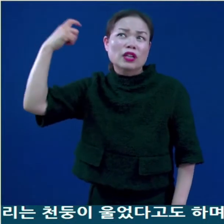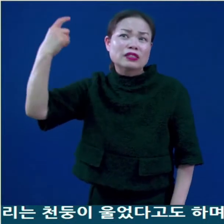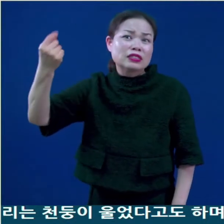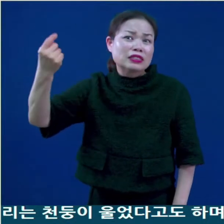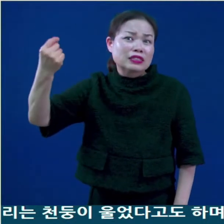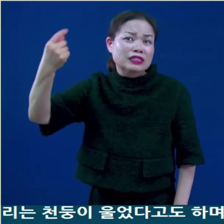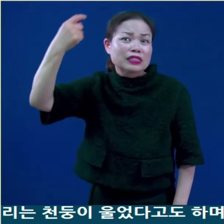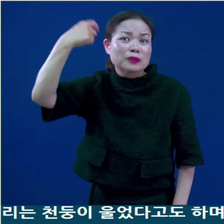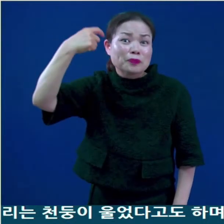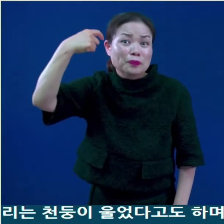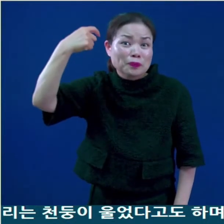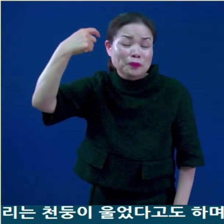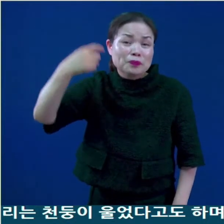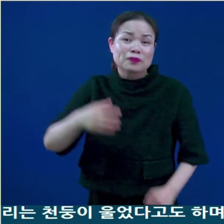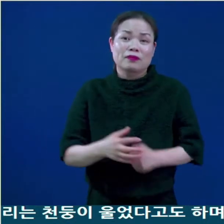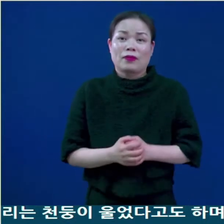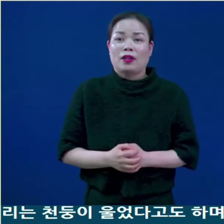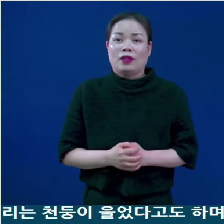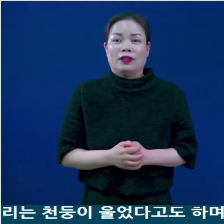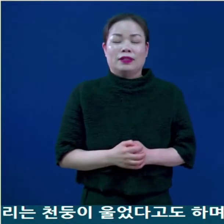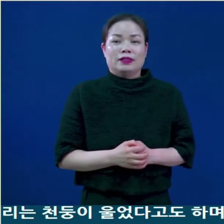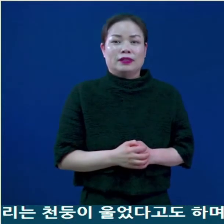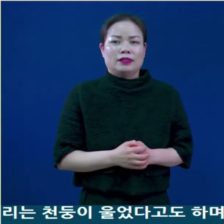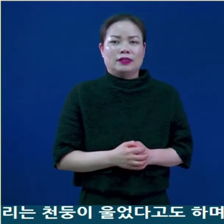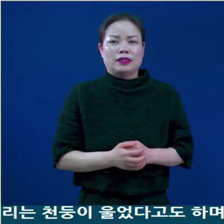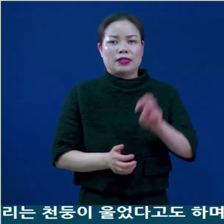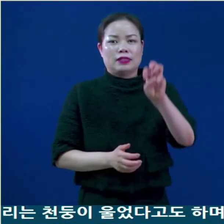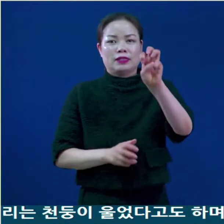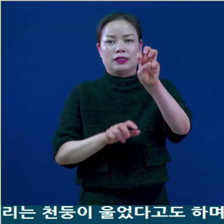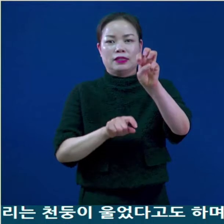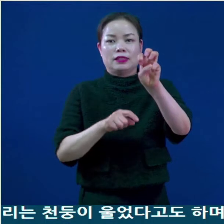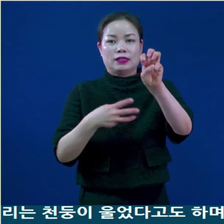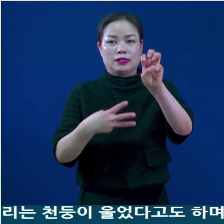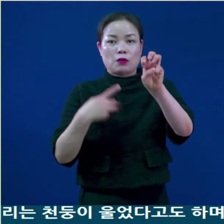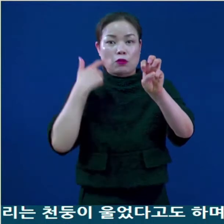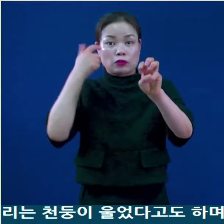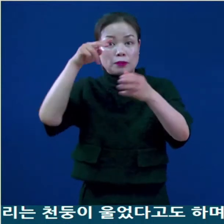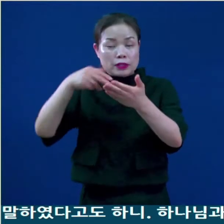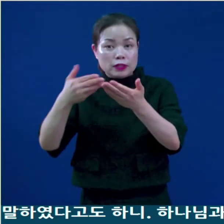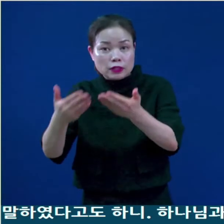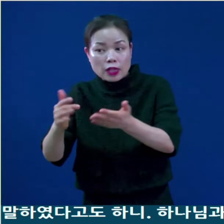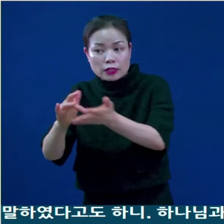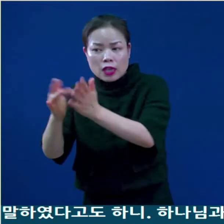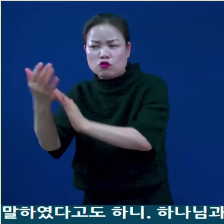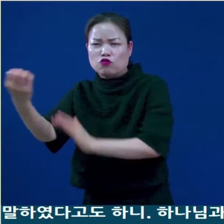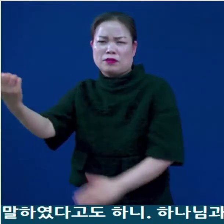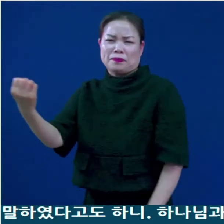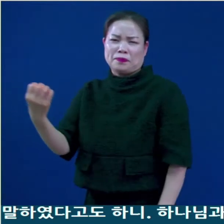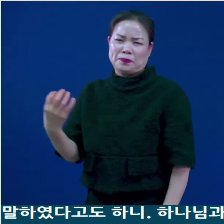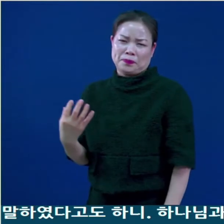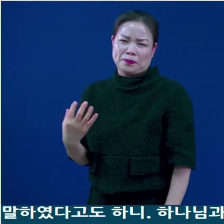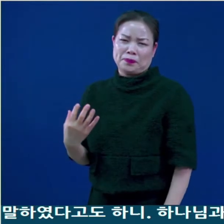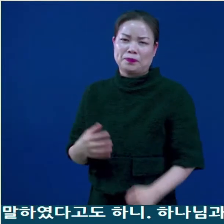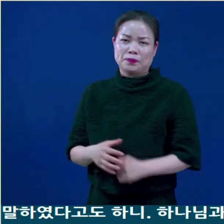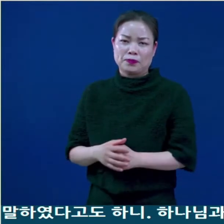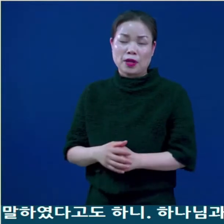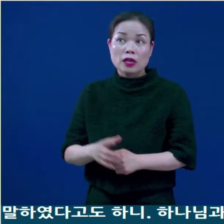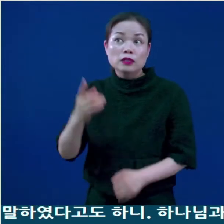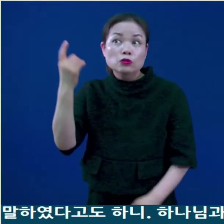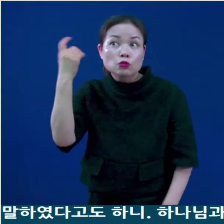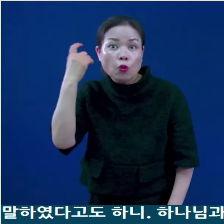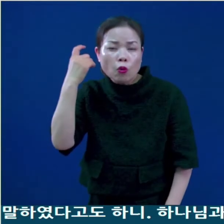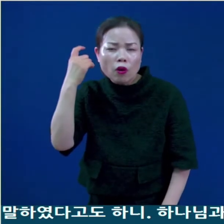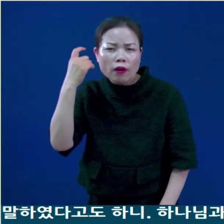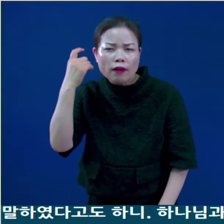하는 소리로만 들리는 겁니다. 30절 제가 읽습니다. 예수께서 대답하여 이르시되 이 소리가